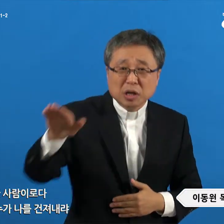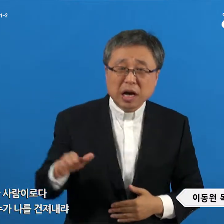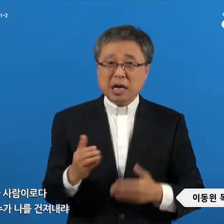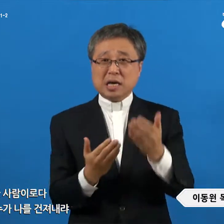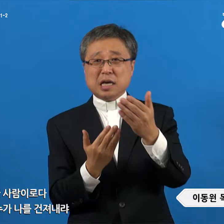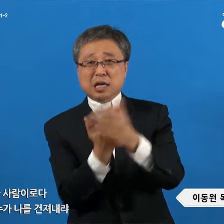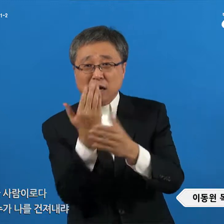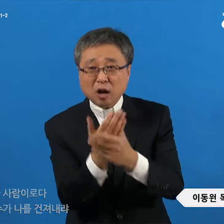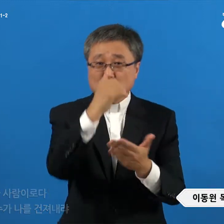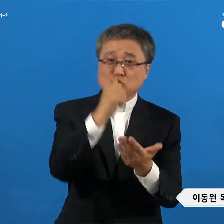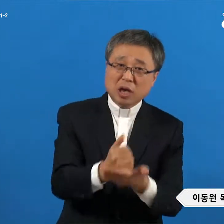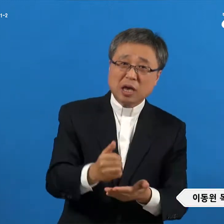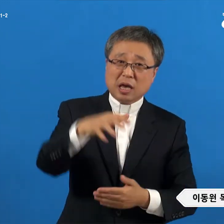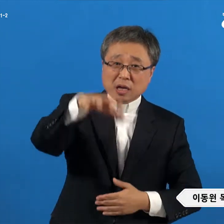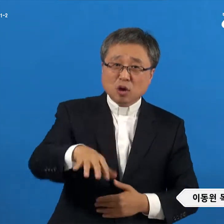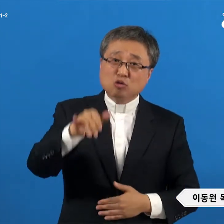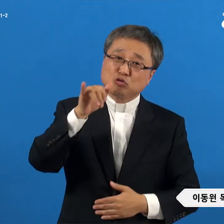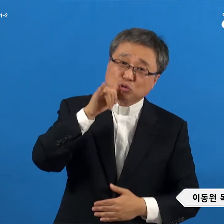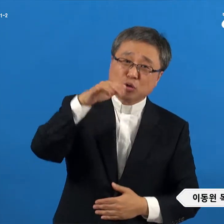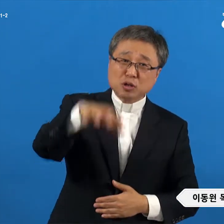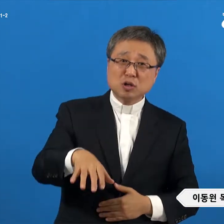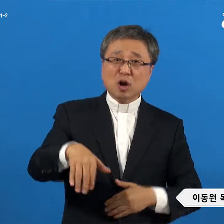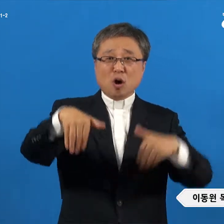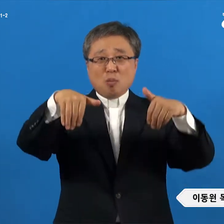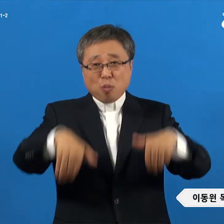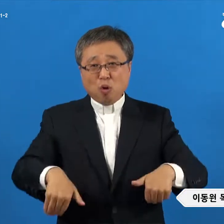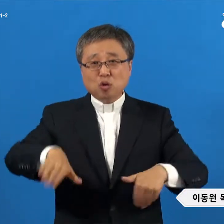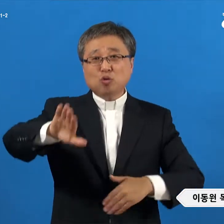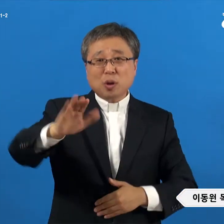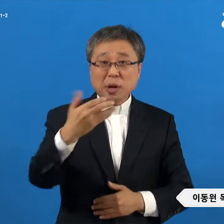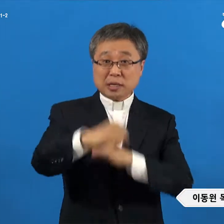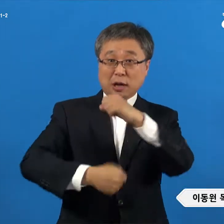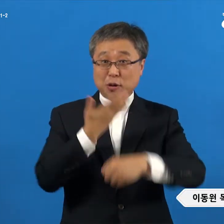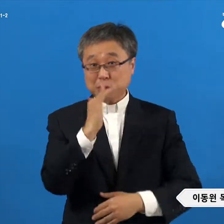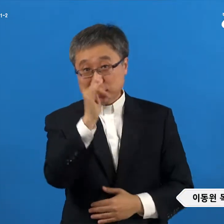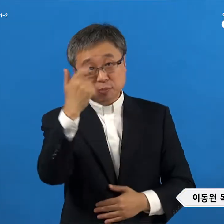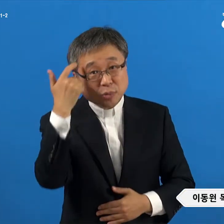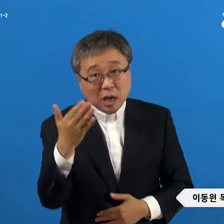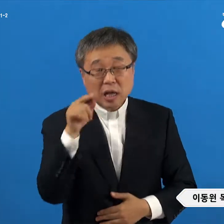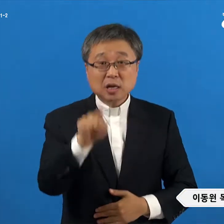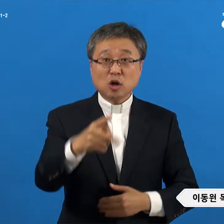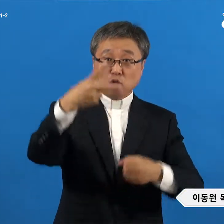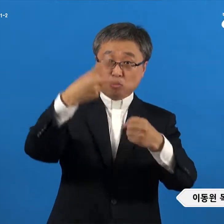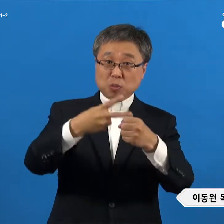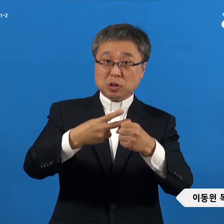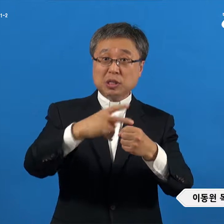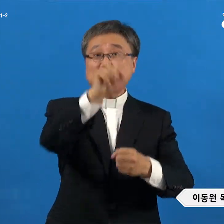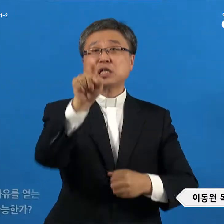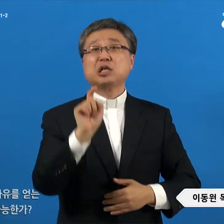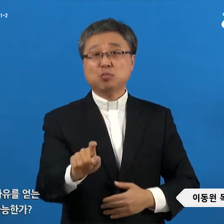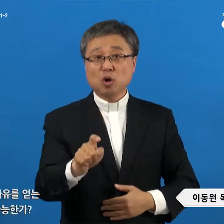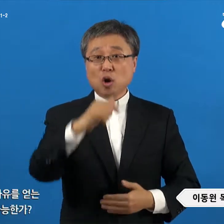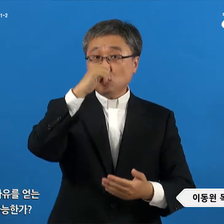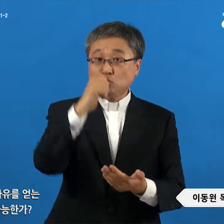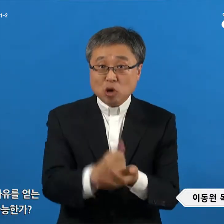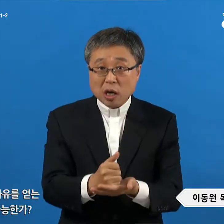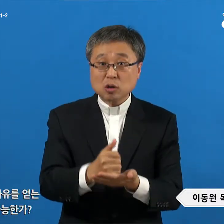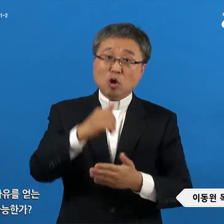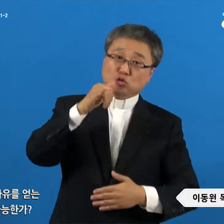혹은 중독에서 이런 포로됨에서 자유할 수가 있을까요? 이것이 두 번째 질문입니다. 죄에서 중독에서 자유를